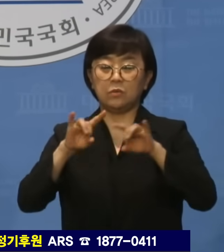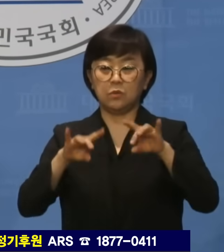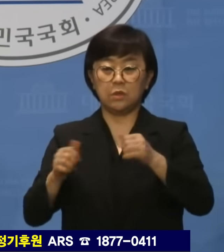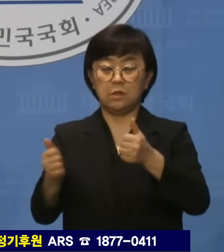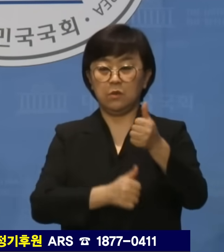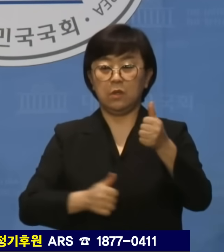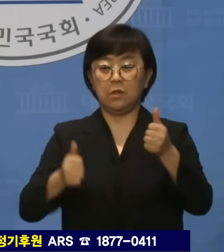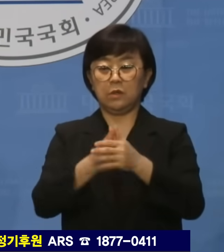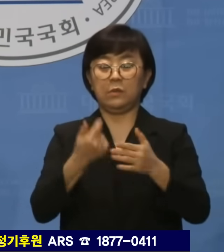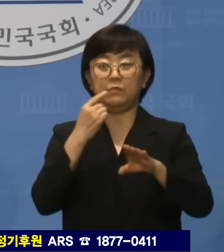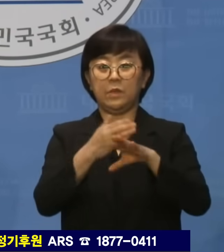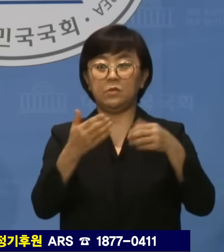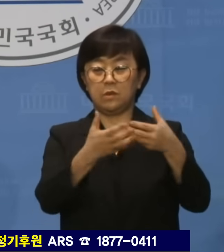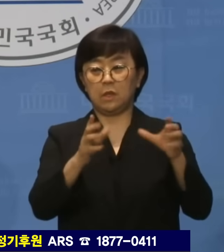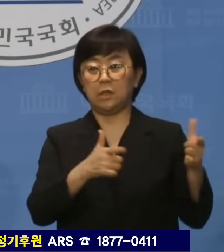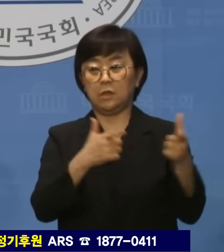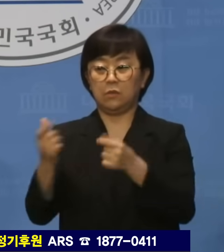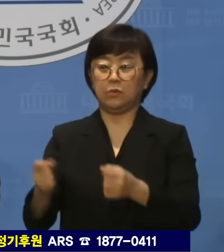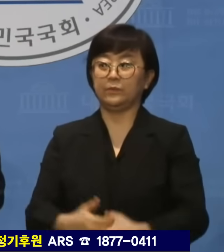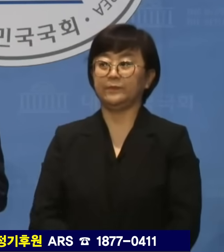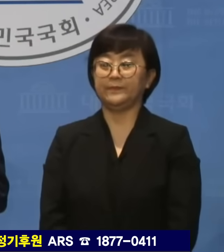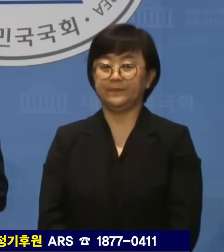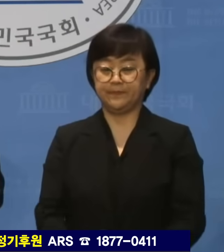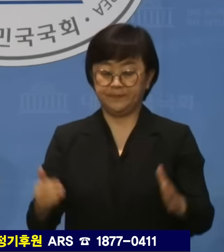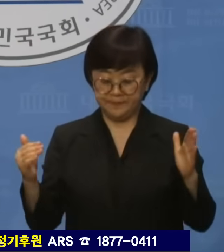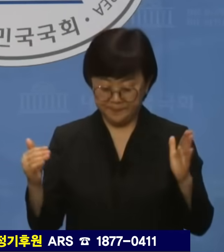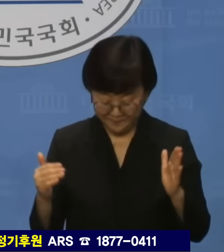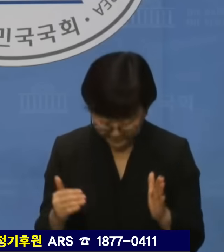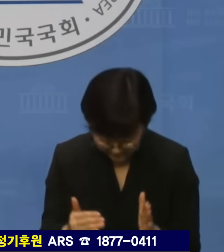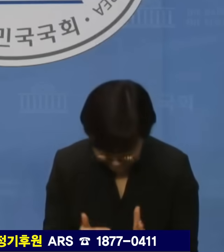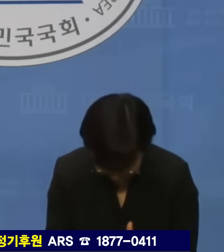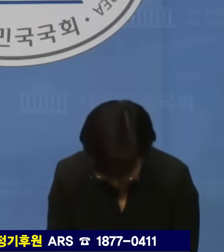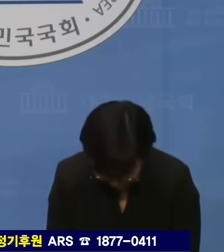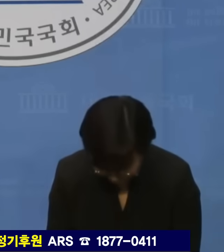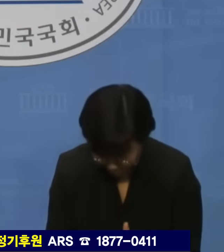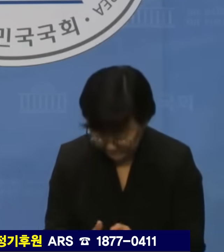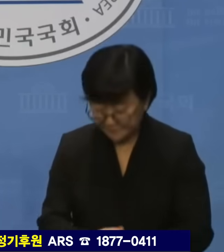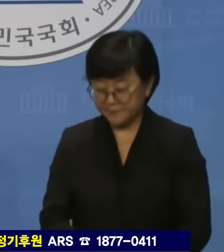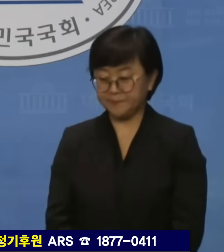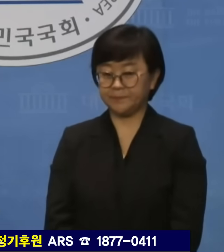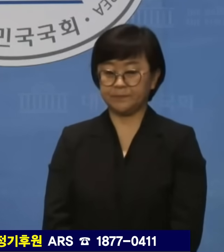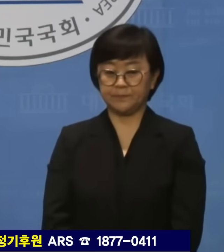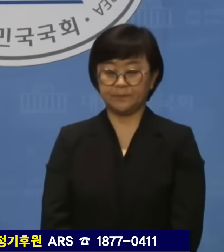과학기술정보방송통신위원회 더불어민주당 위원 1동 이상입니다.